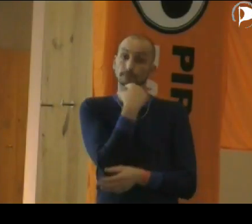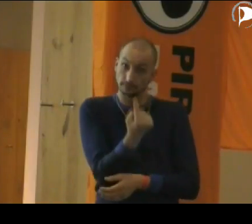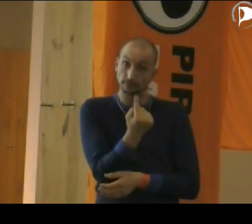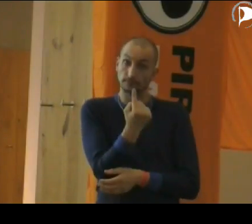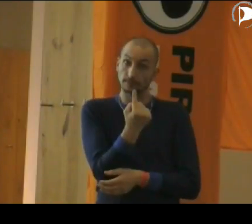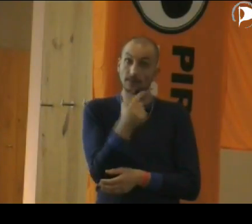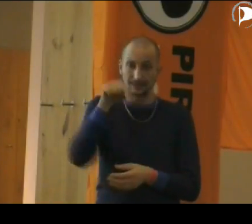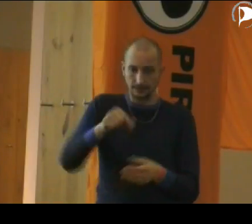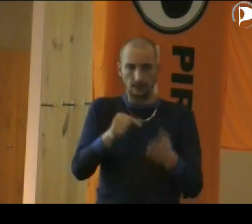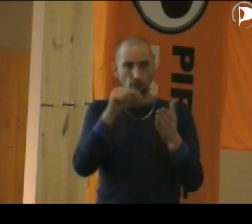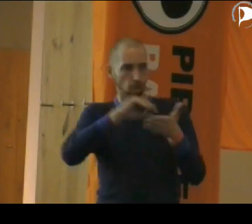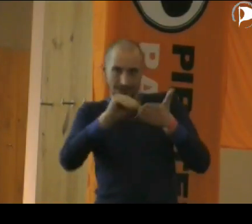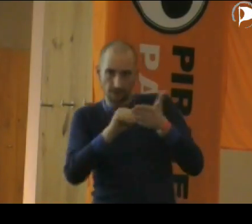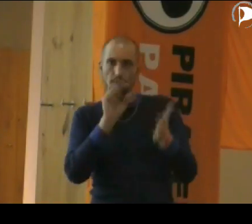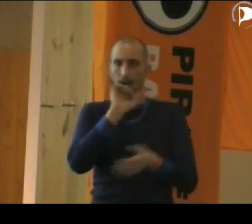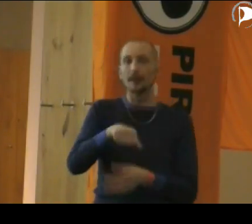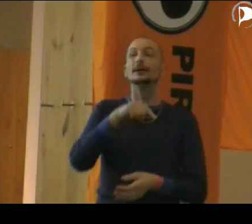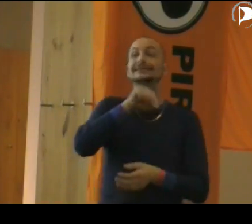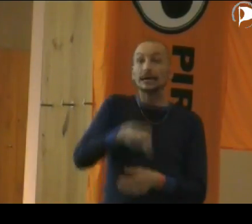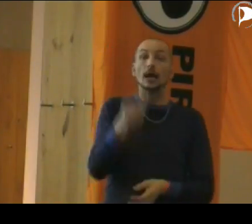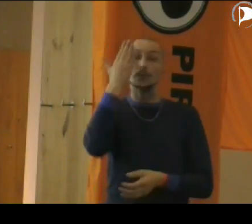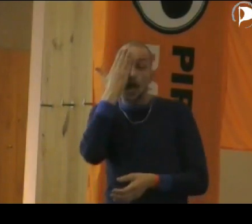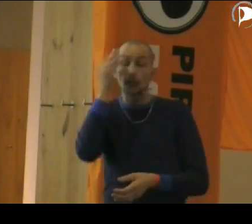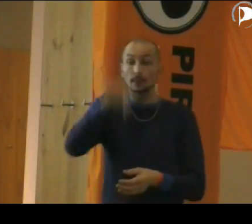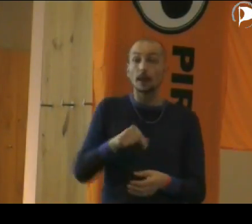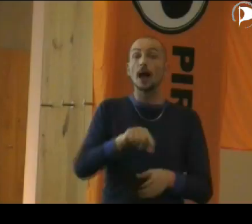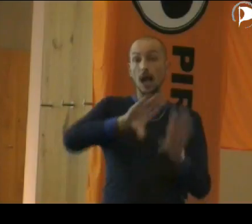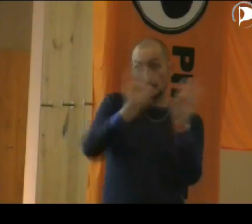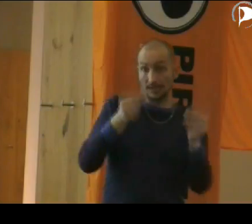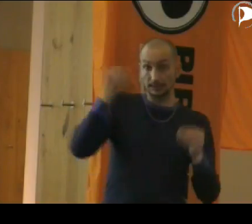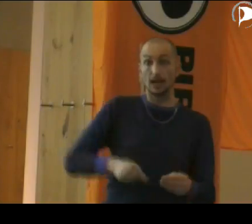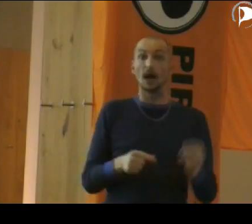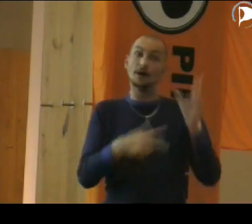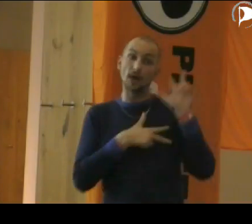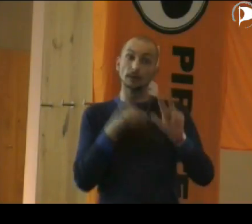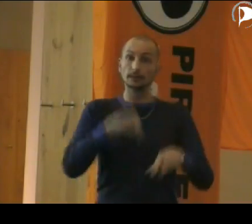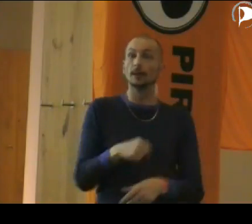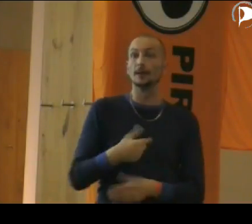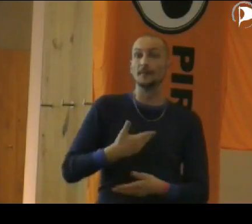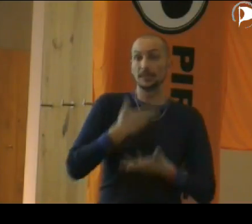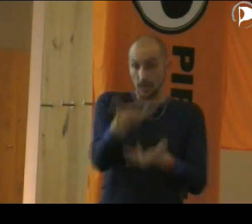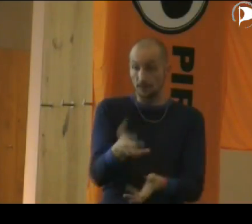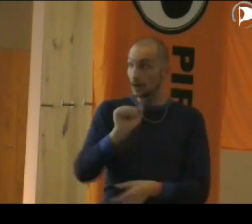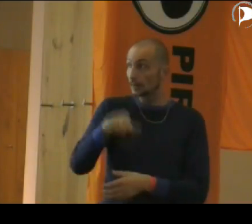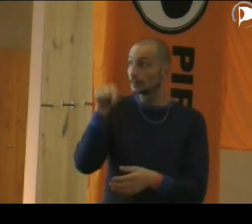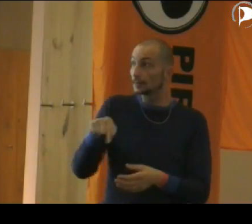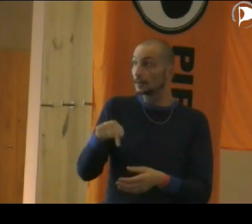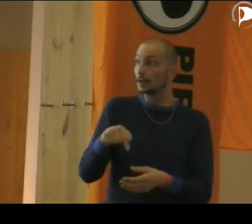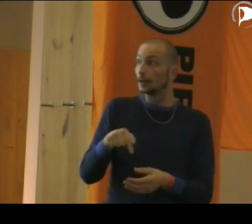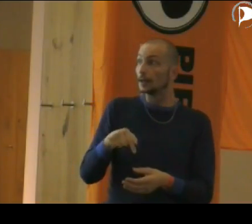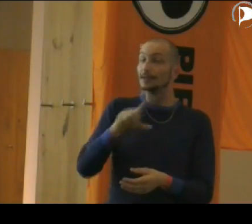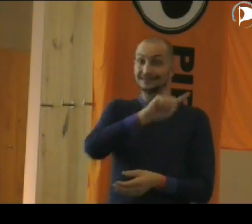dem sound präsentieren kann wichtig ist mir auch aktion zu forcieren gerade diese werden nämlich auch schon gesagt das einzig